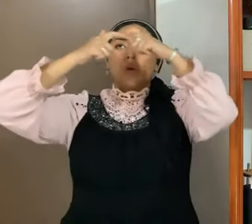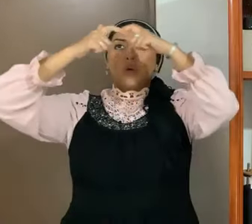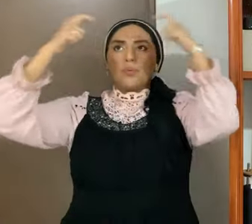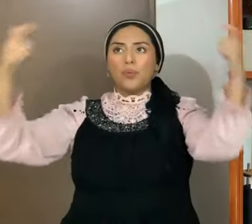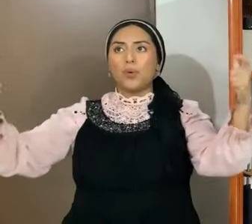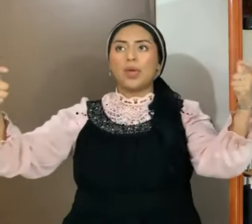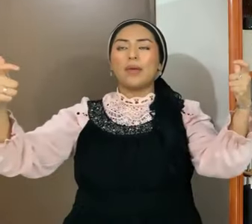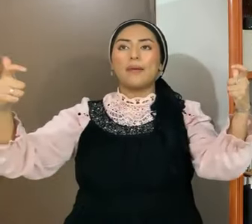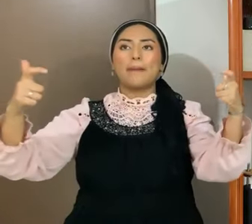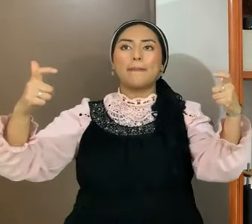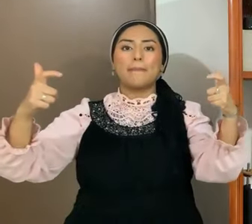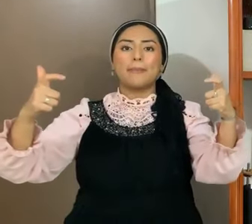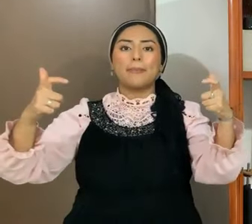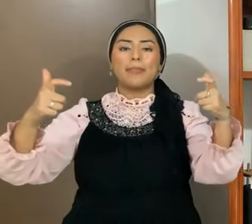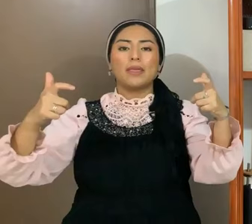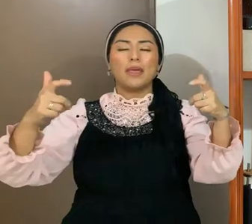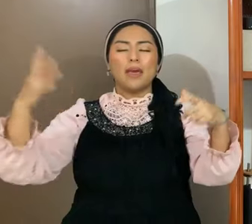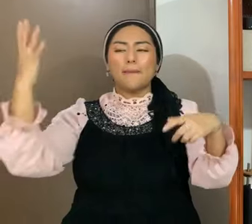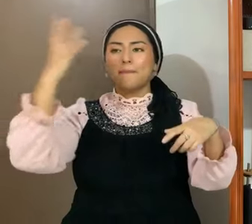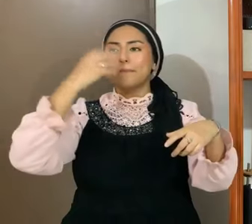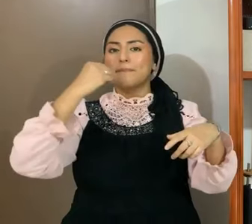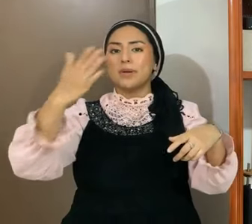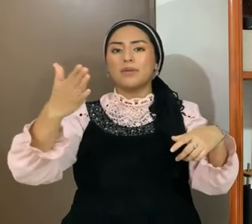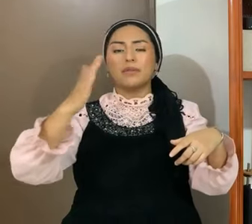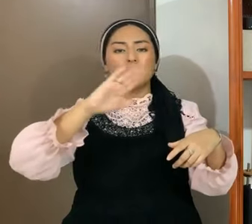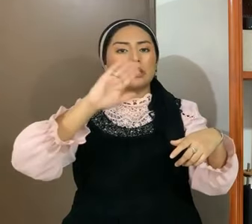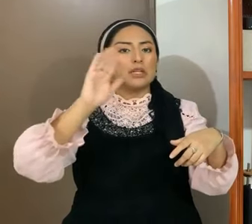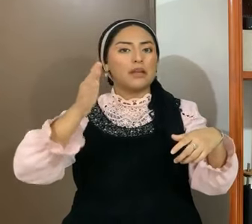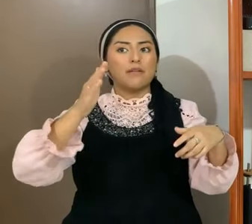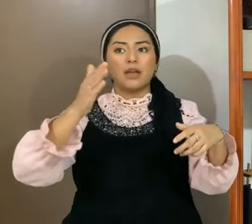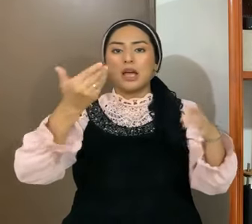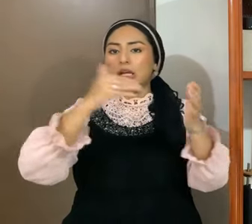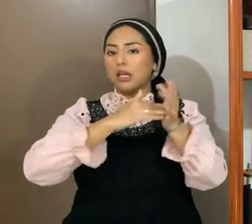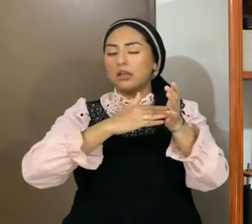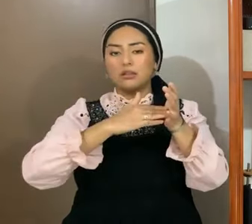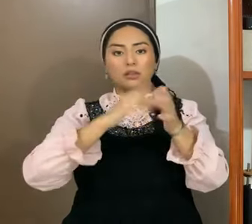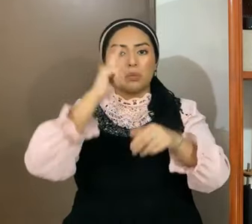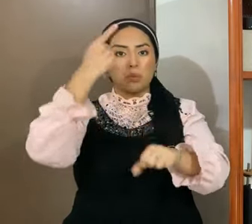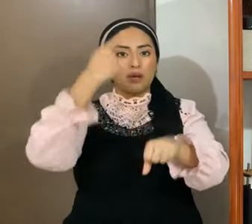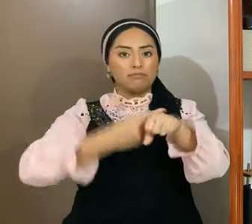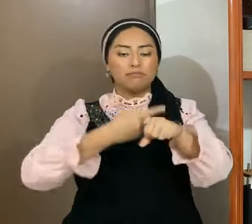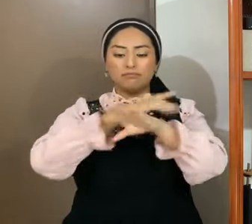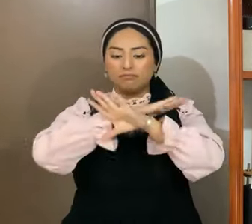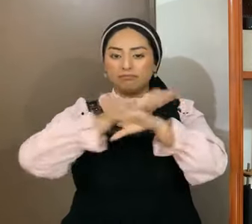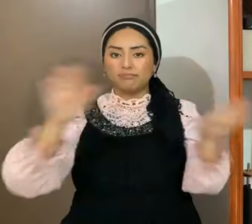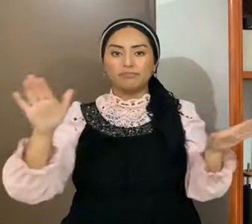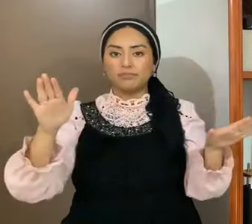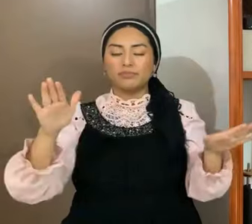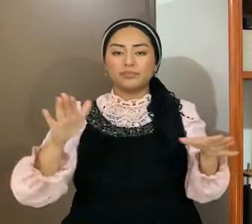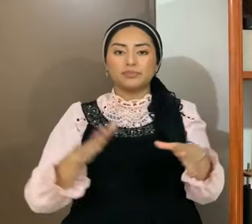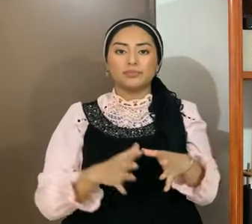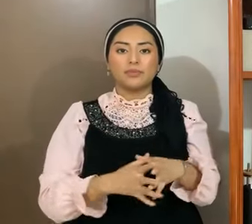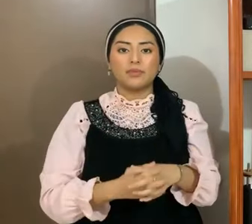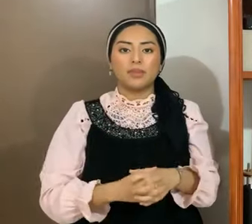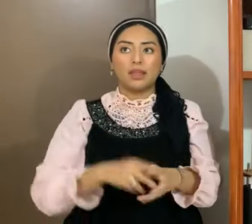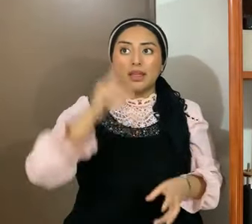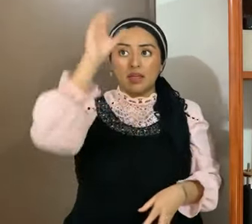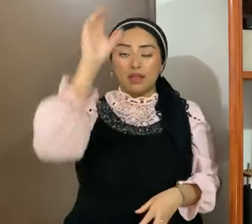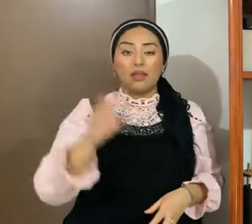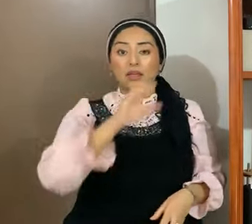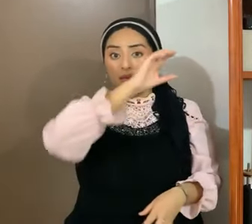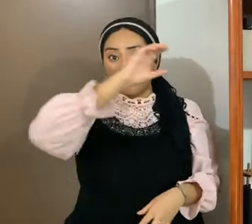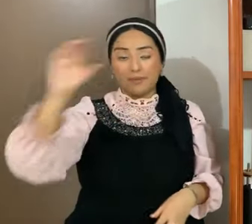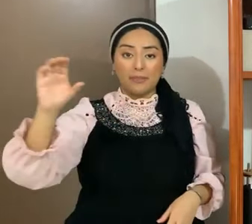más puro, único y irrepetible que puede haber y que habrá habido en todos los tiempos de los tiempos, porque es el